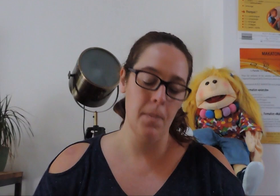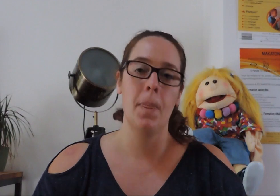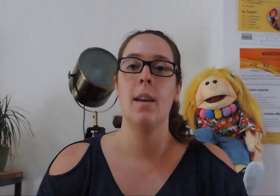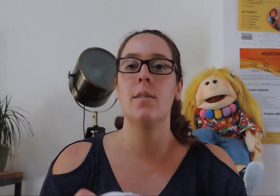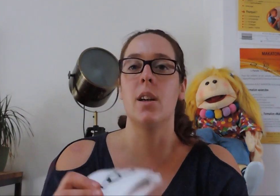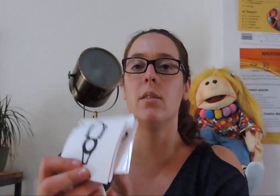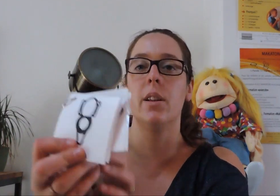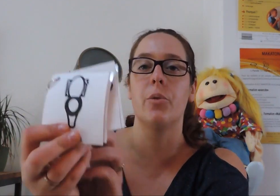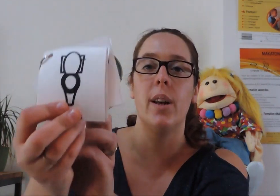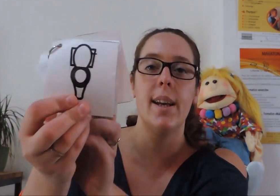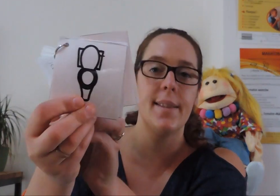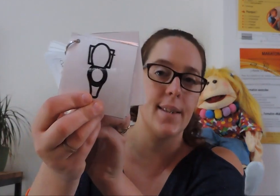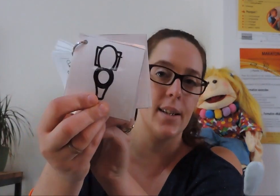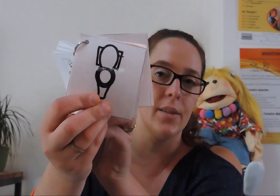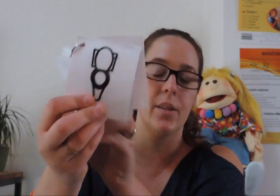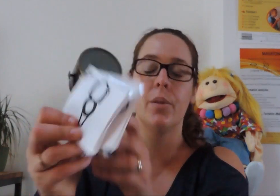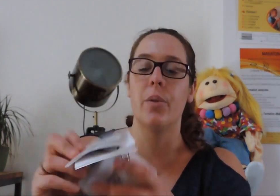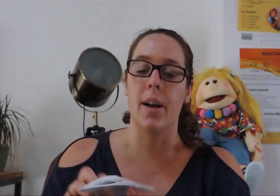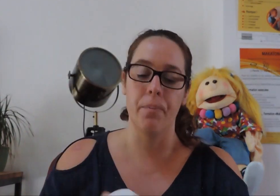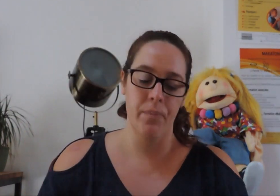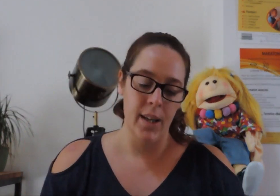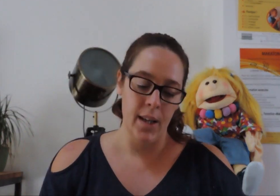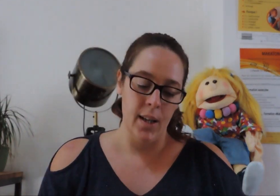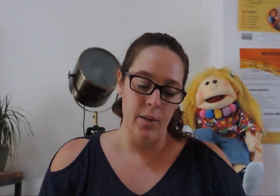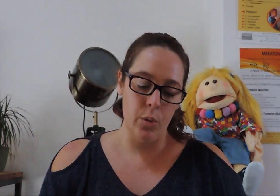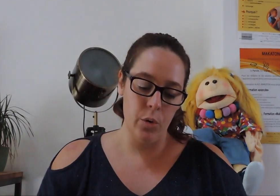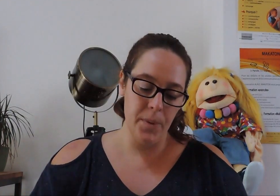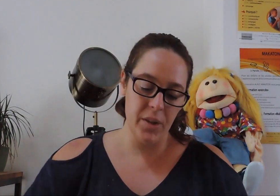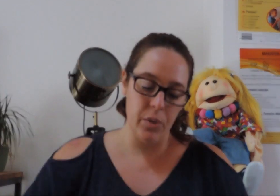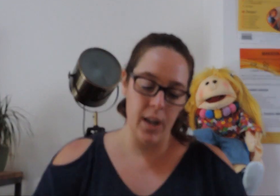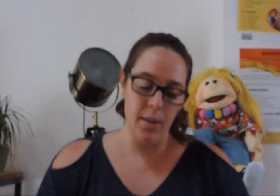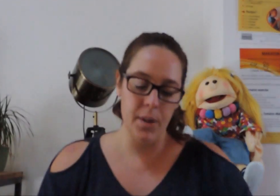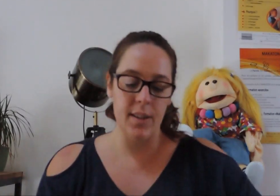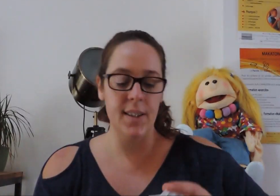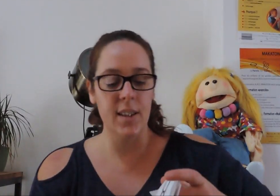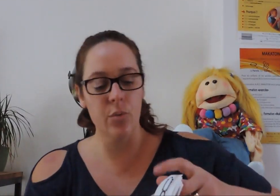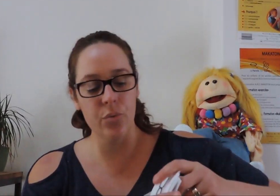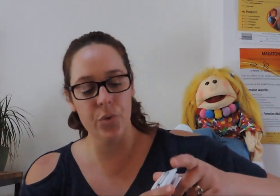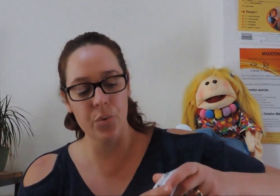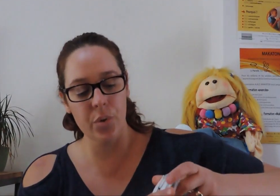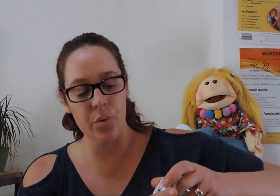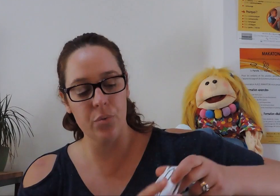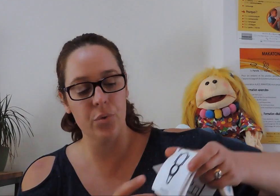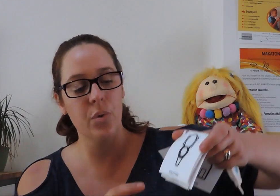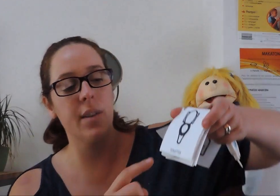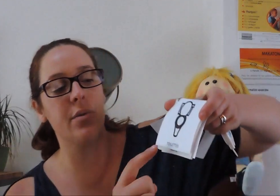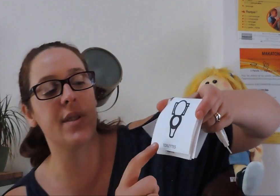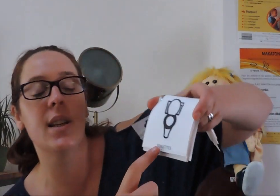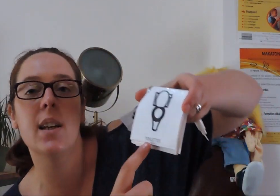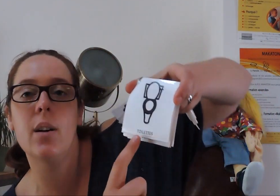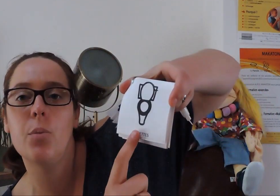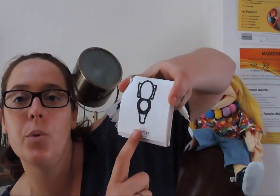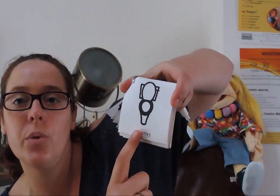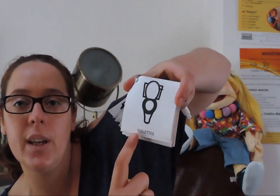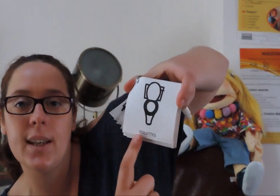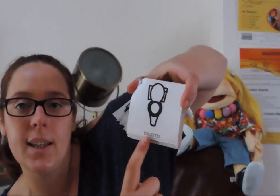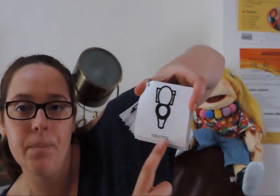tiens les toilettes voilà donc le pictogramme qui est toujours toujours associé au mot écrit